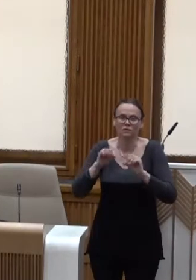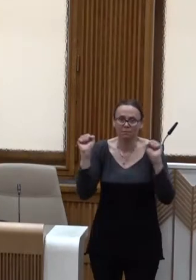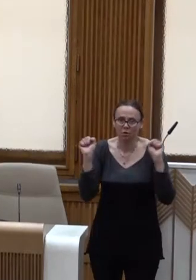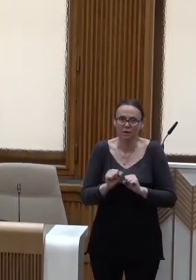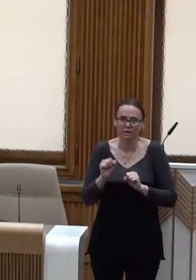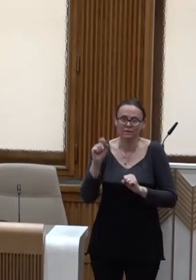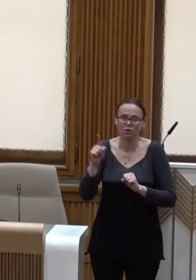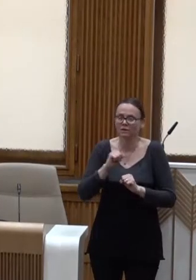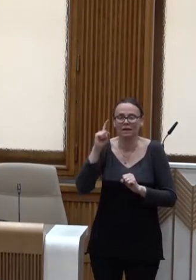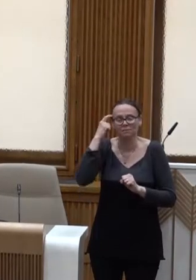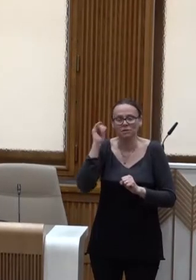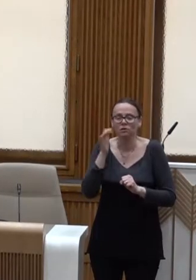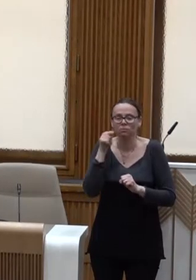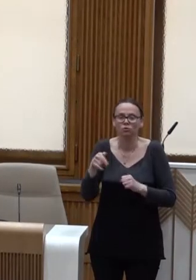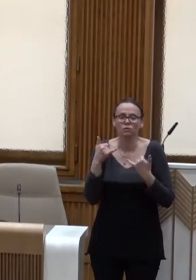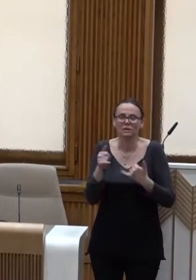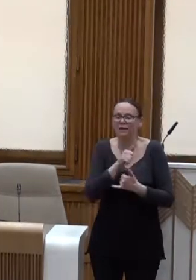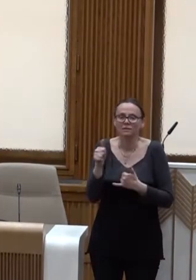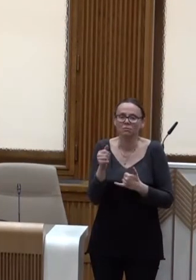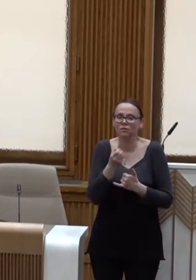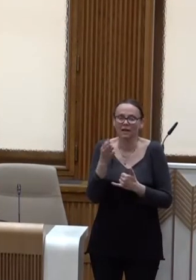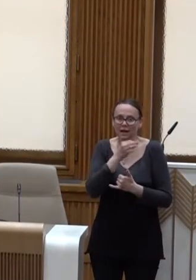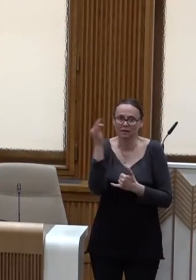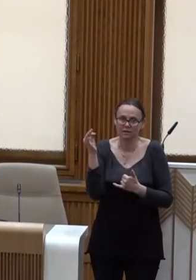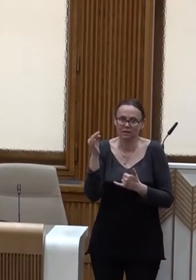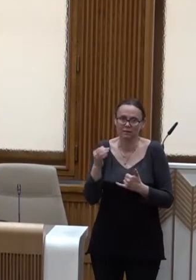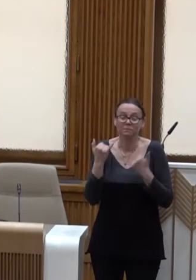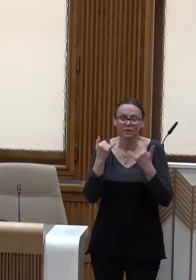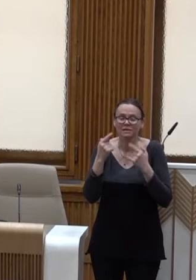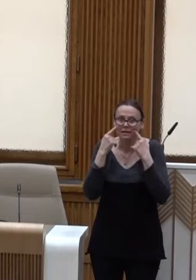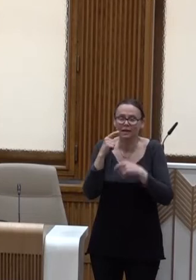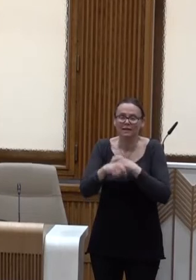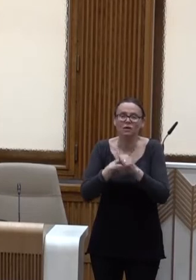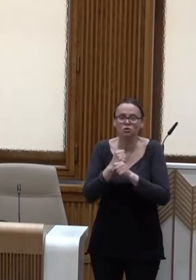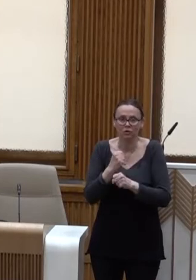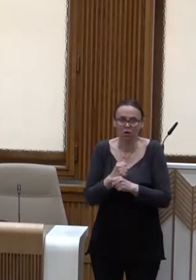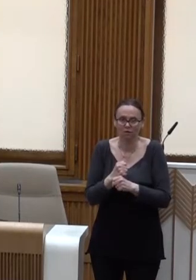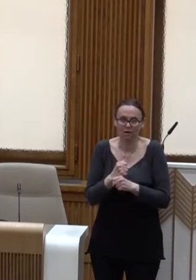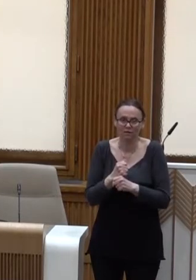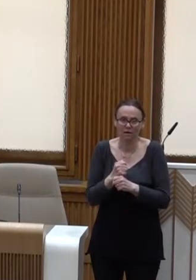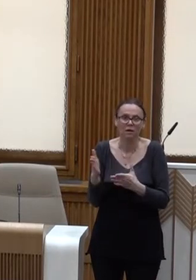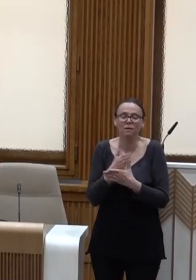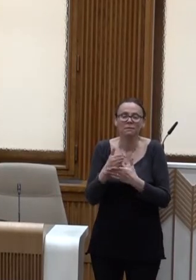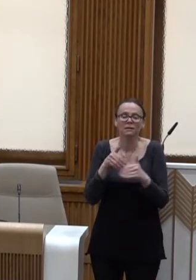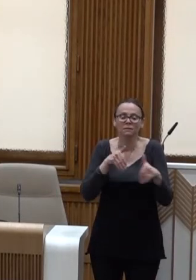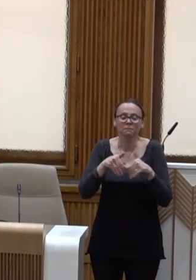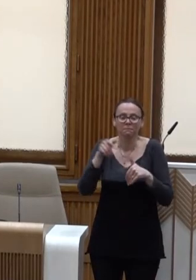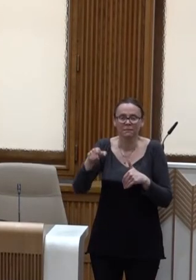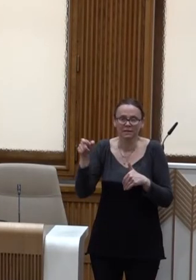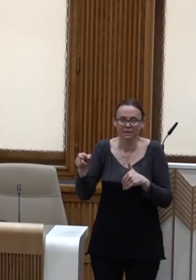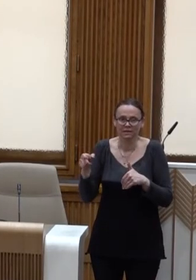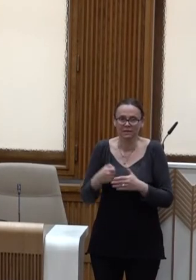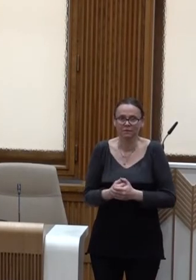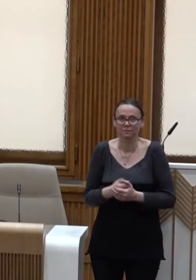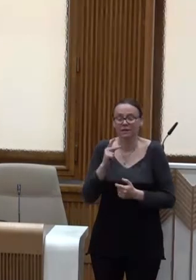da ne mislijo, da bo to samo zdaj nekaj dni. Zdaj, kar se tiče sodelovanja med ministri, ki